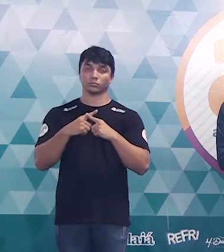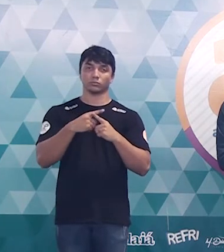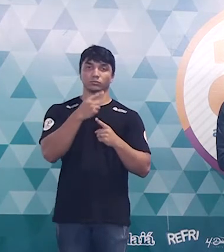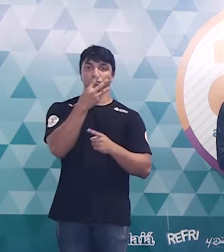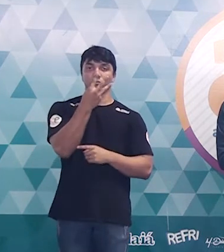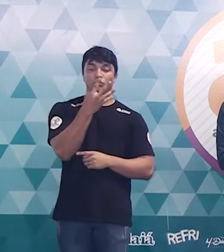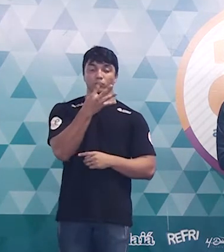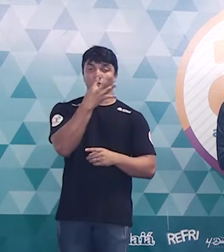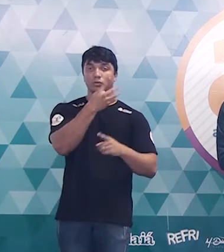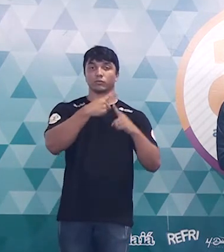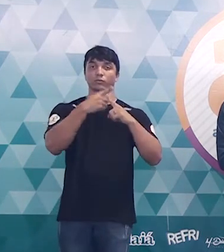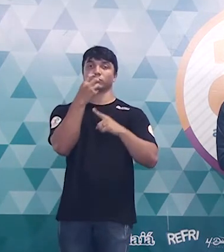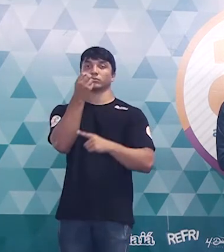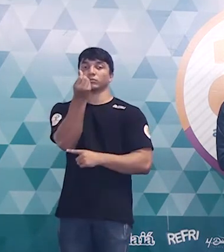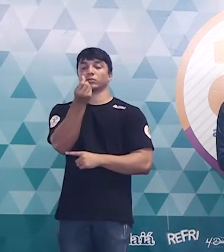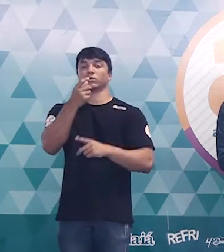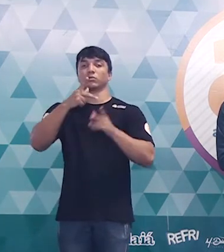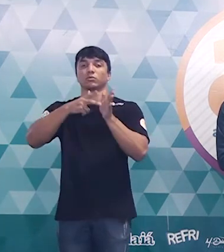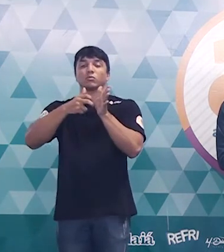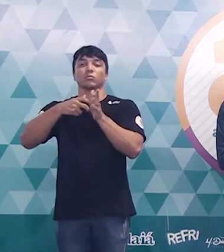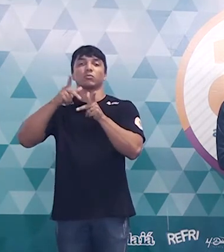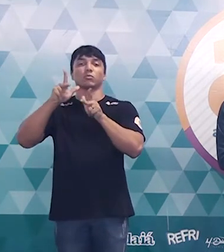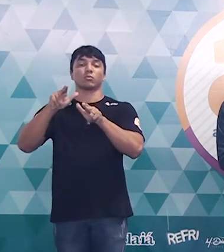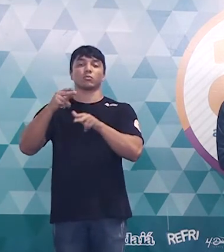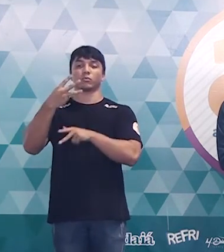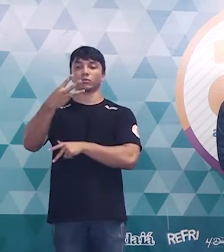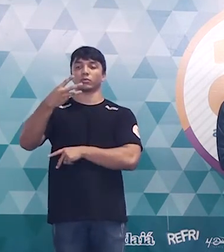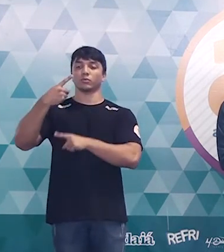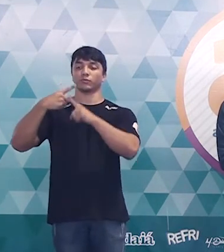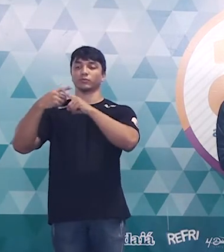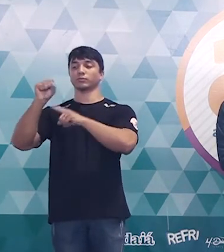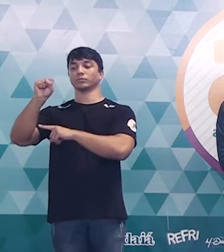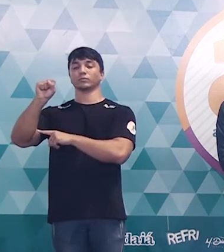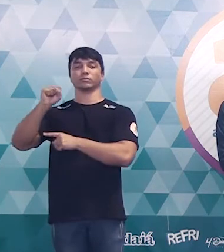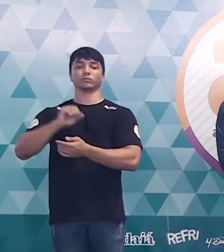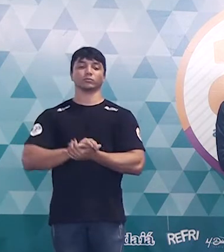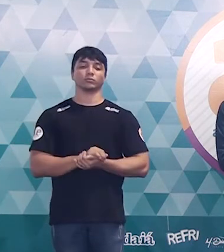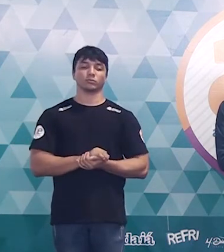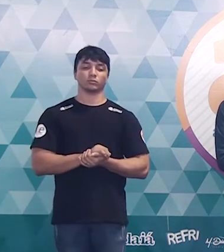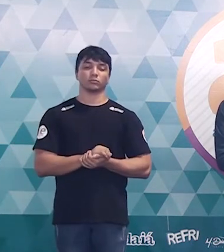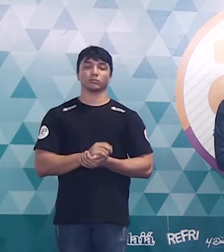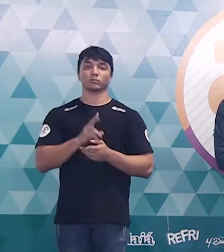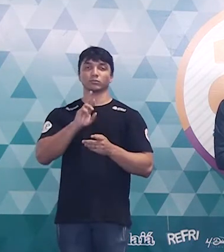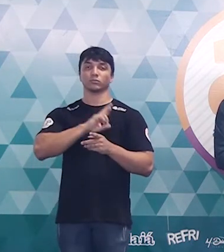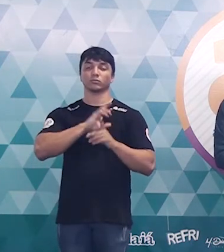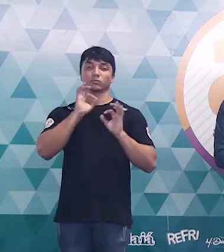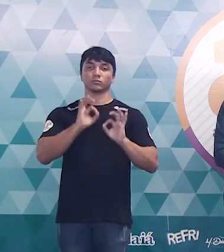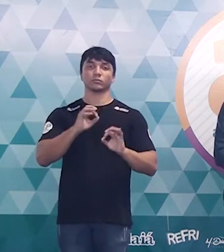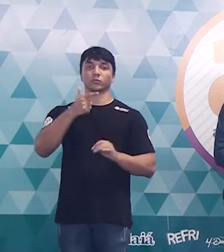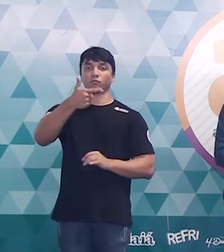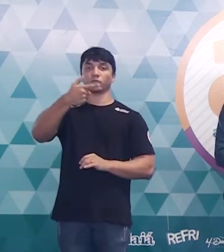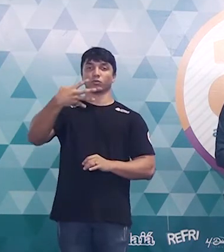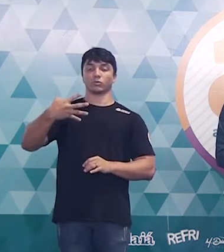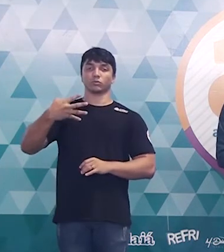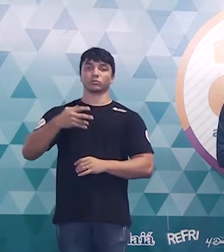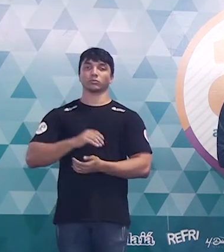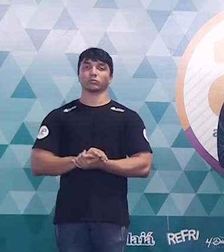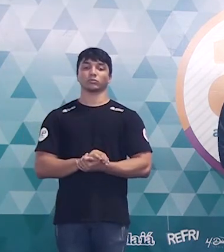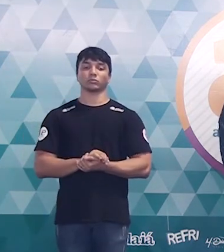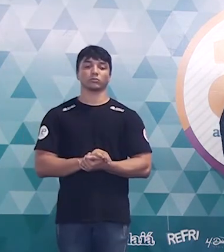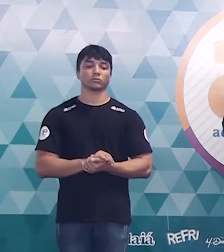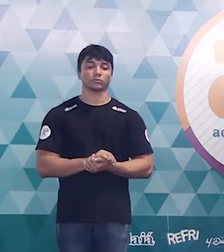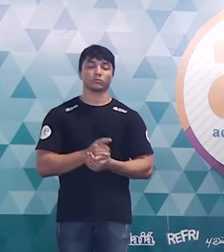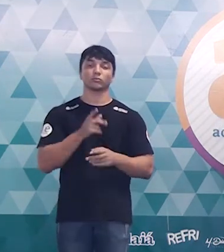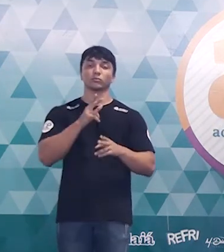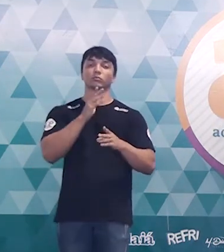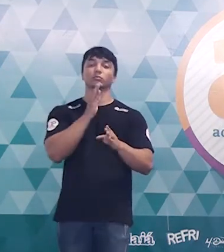vezes 6, dá a mesma coisa que o quê? 3 vezes 8. Ambos dão 24. Por isso, quando tem uma proporção,